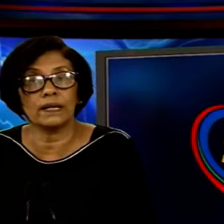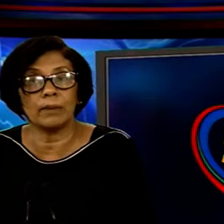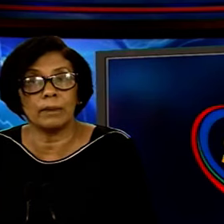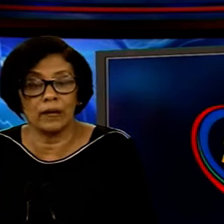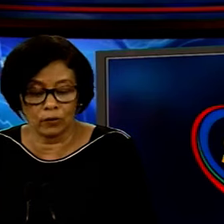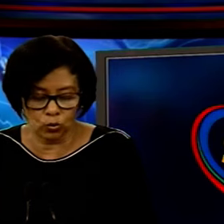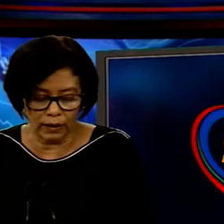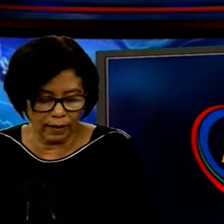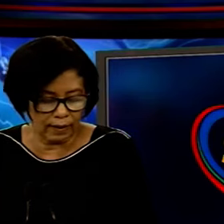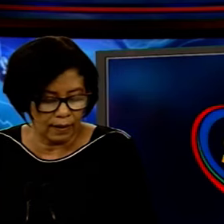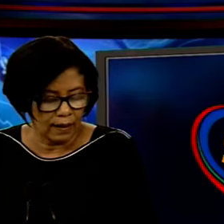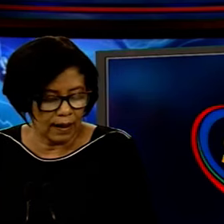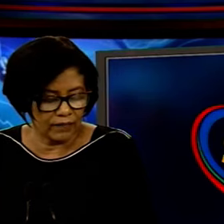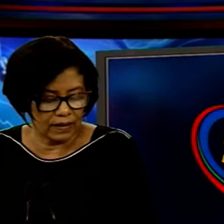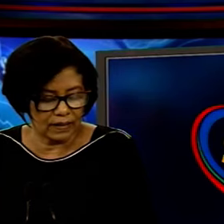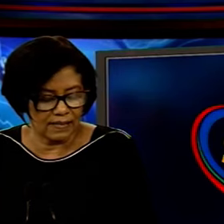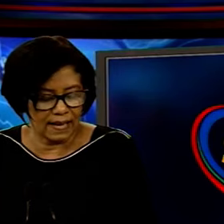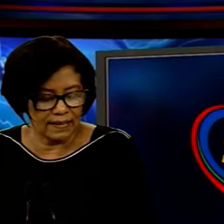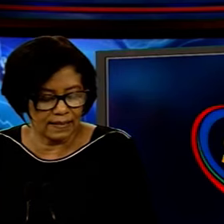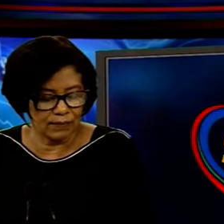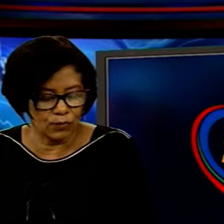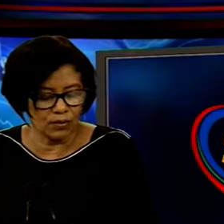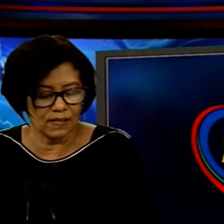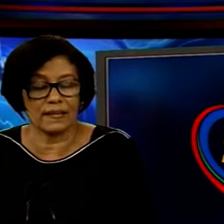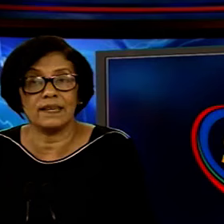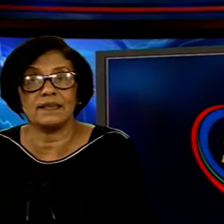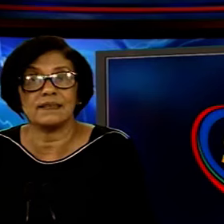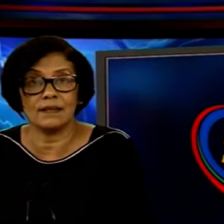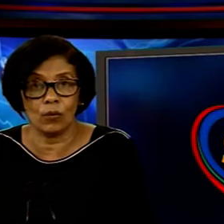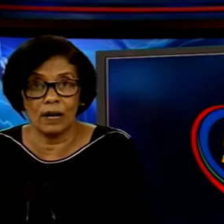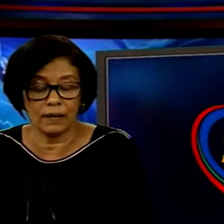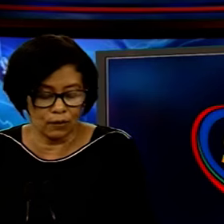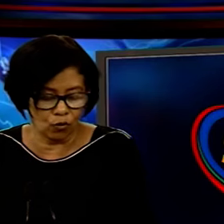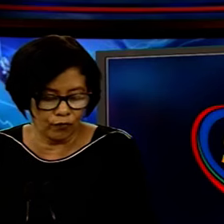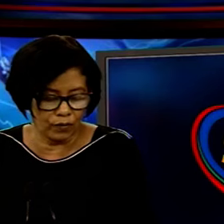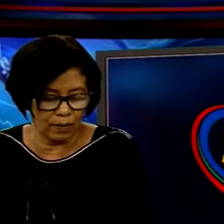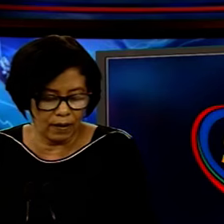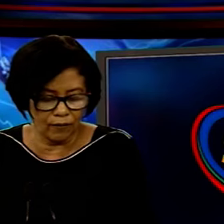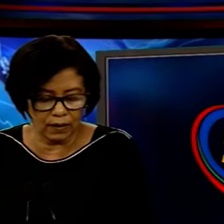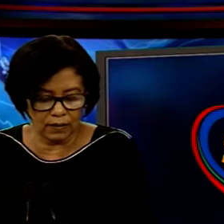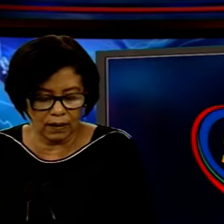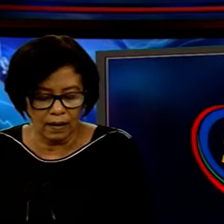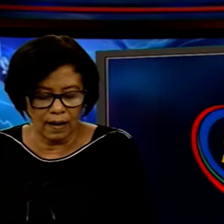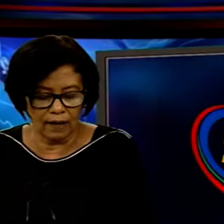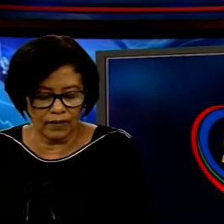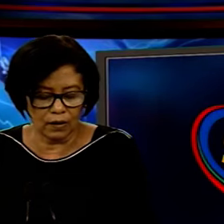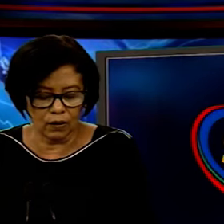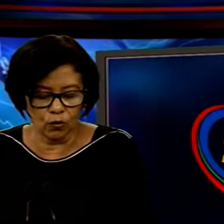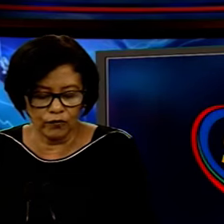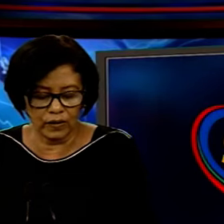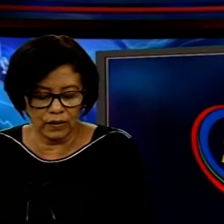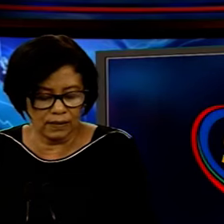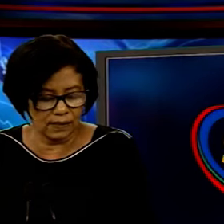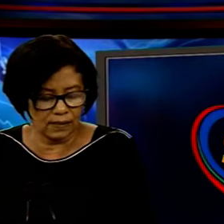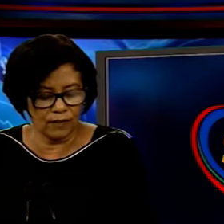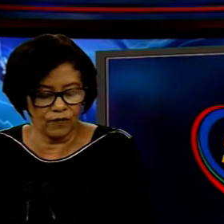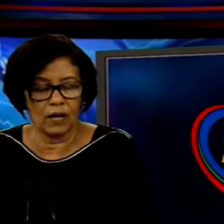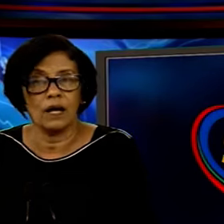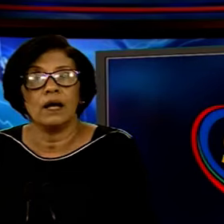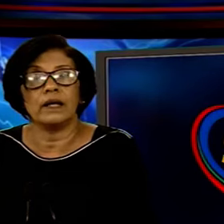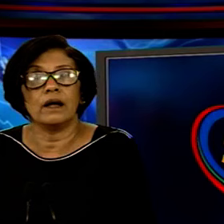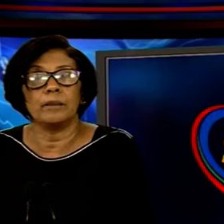qui est capable de gagner contact avec sa dédimon, sa DCCLOA, qui est confirmé infecté avec